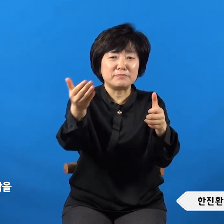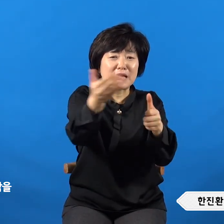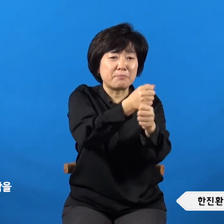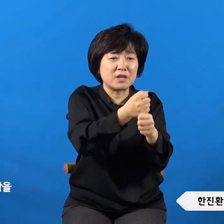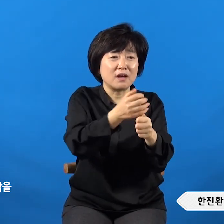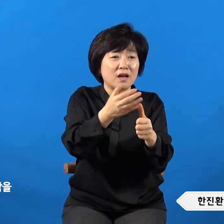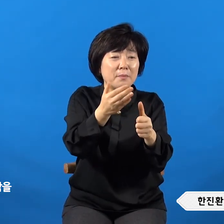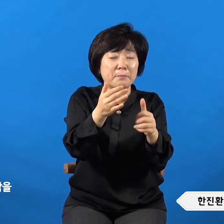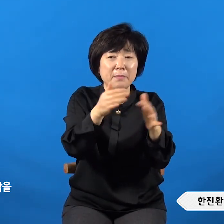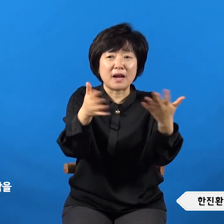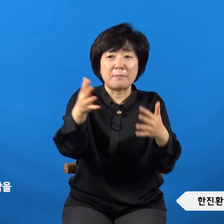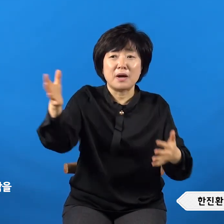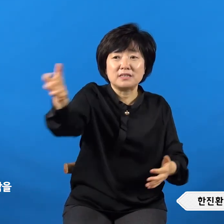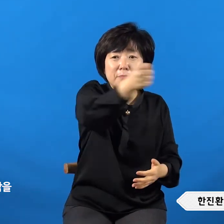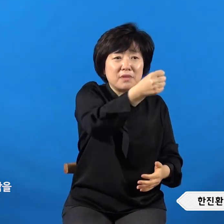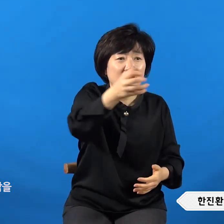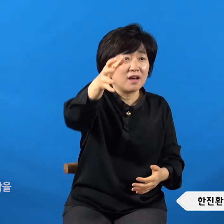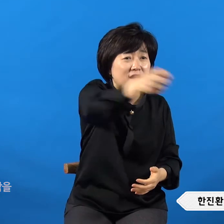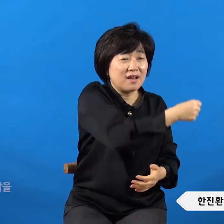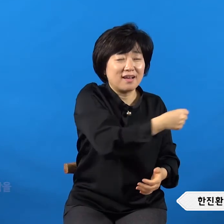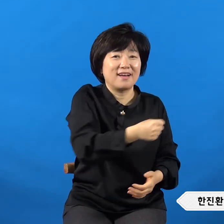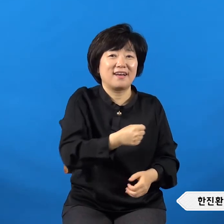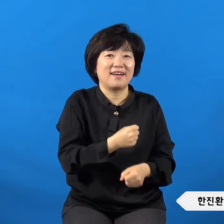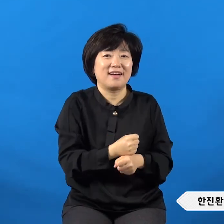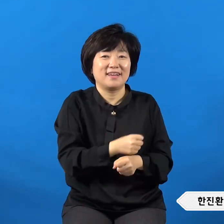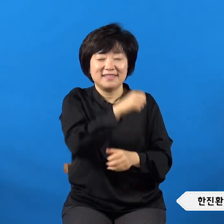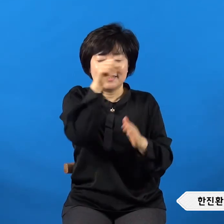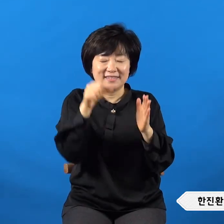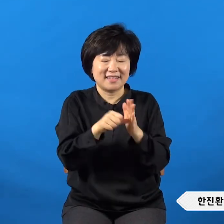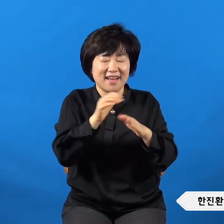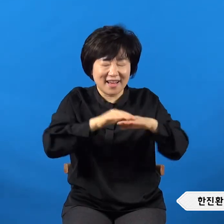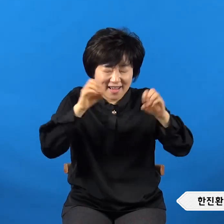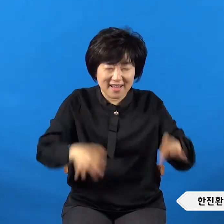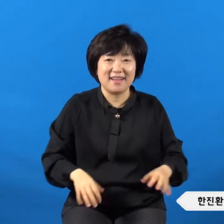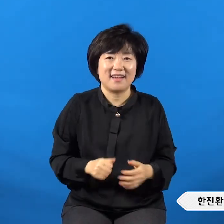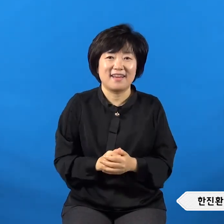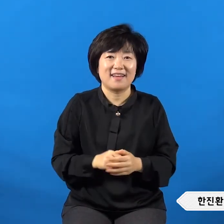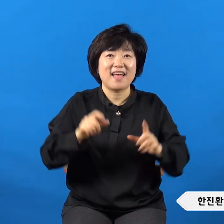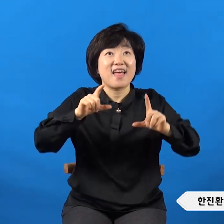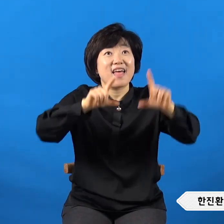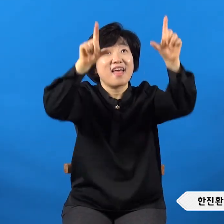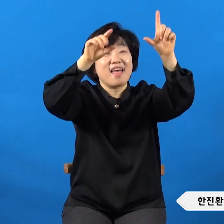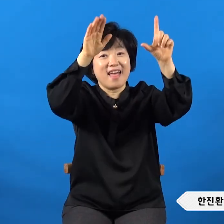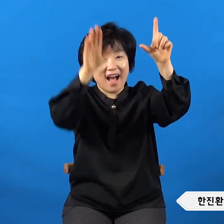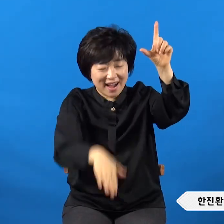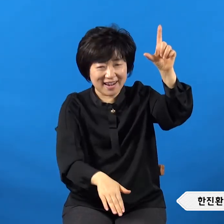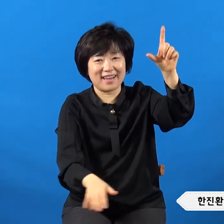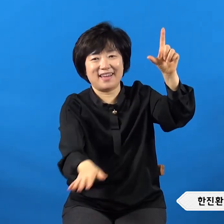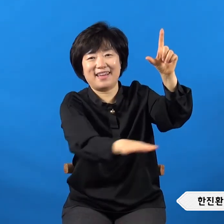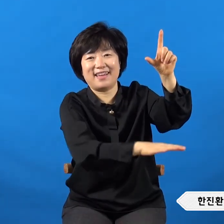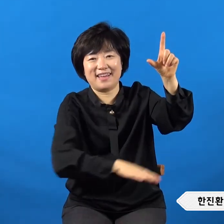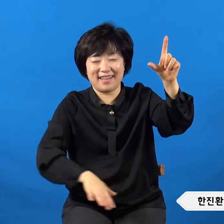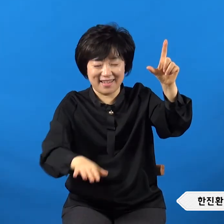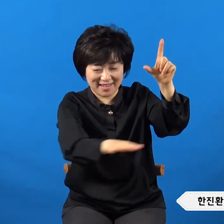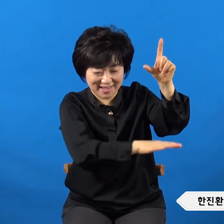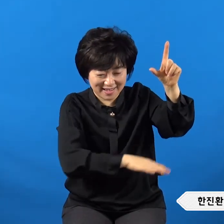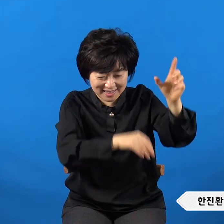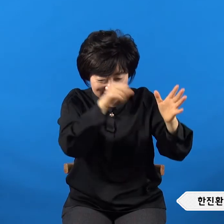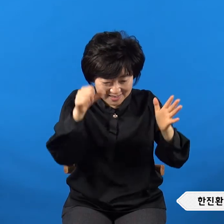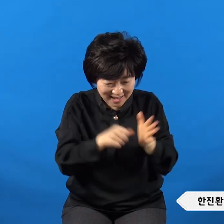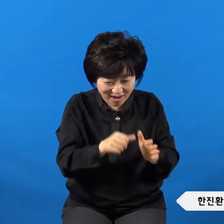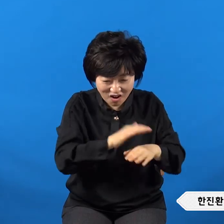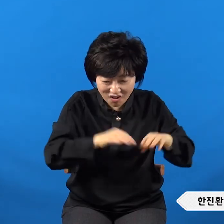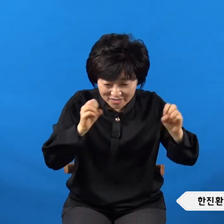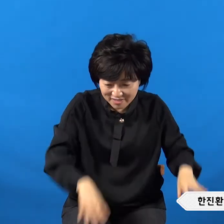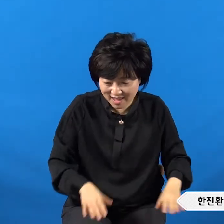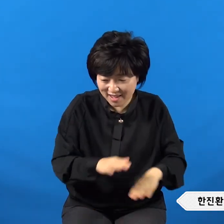아래의 시각으로 살기 때문에 인생이 허무한 것입니다. 해 아래 것만 바라보면서 살기 때문에 인생이